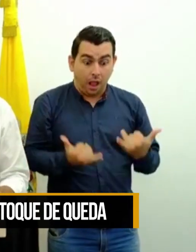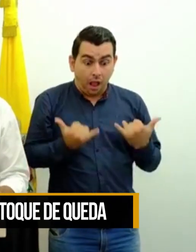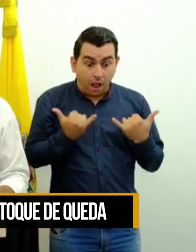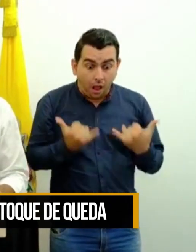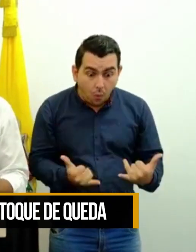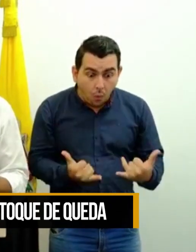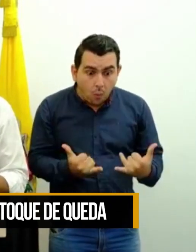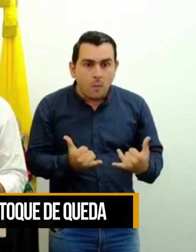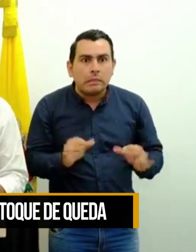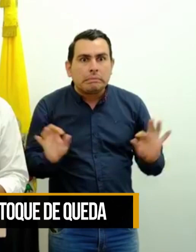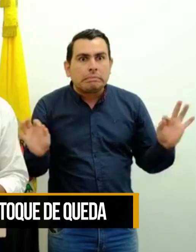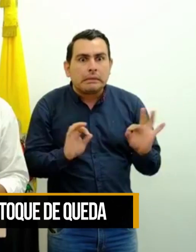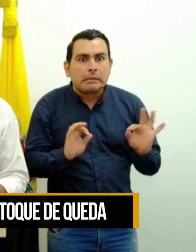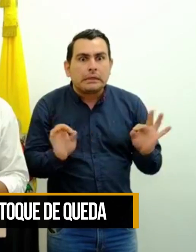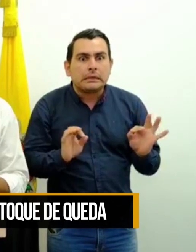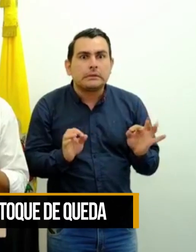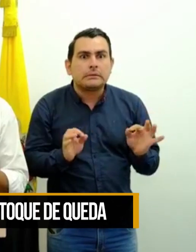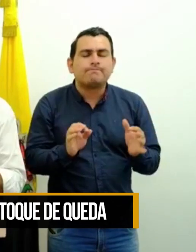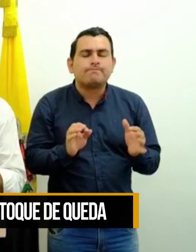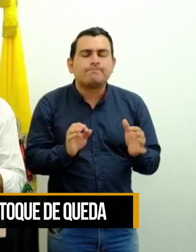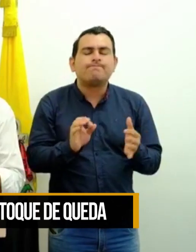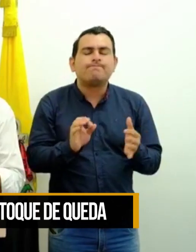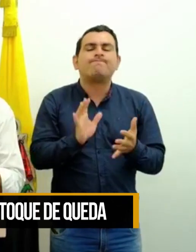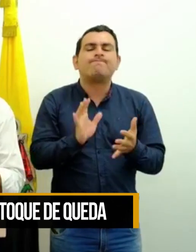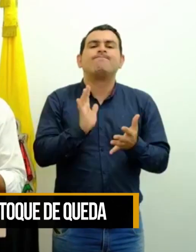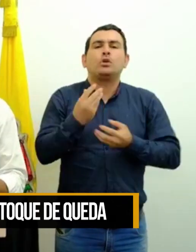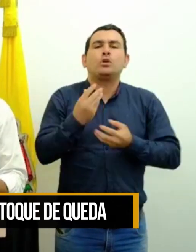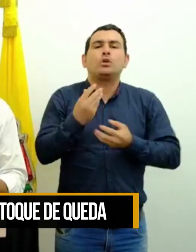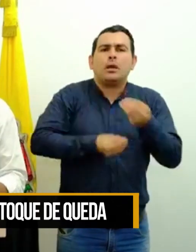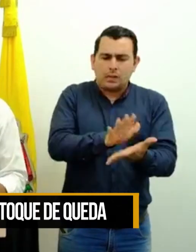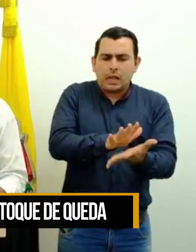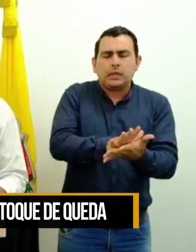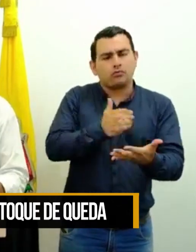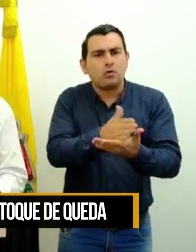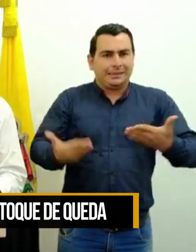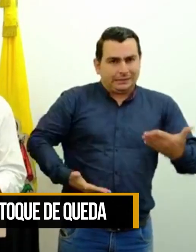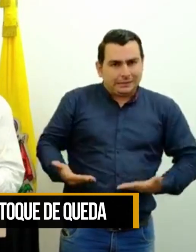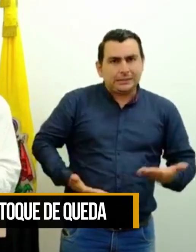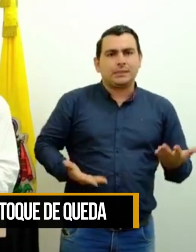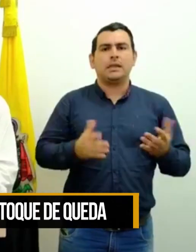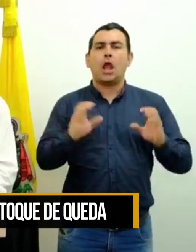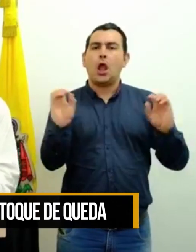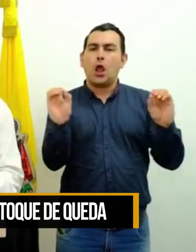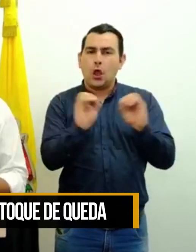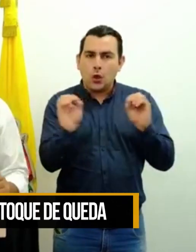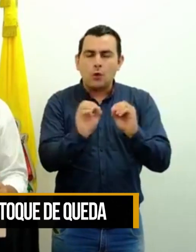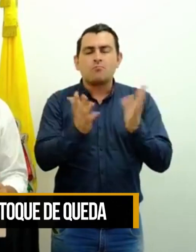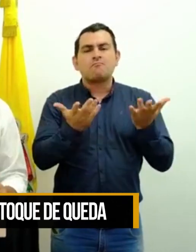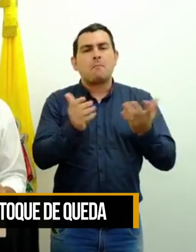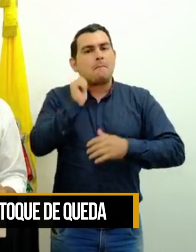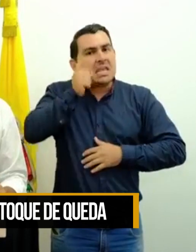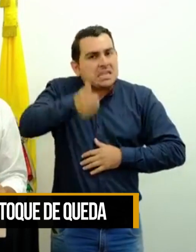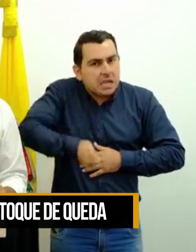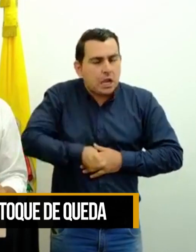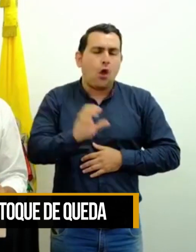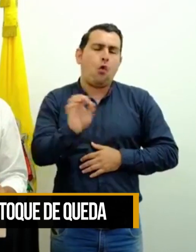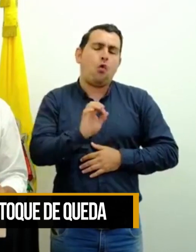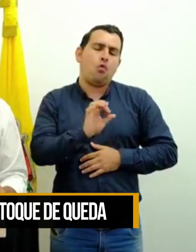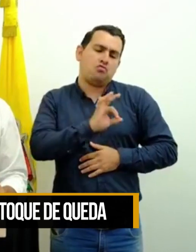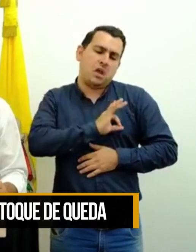lo suficiente, podemos ir de manera tranquila hoy, mañana o eventualmente el fin de